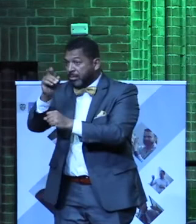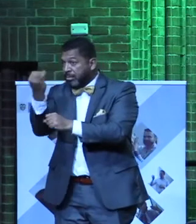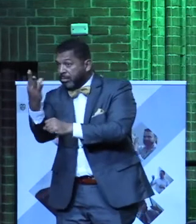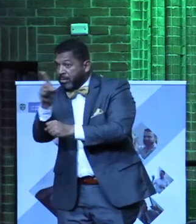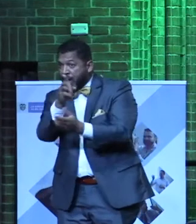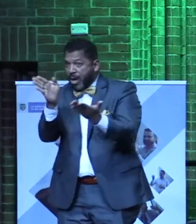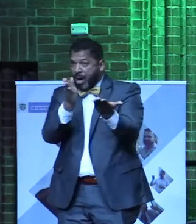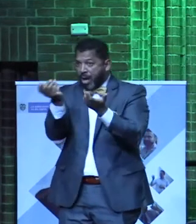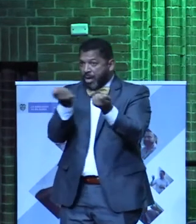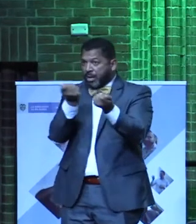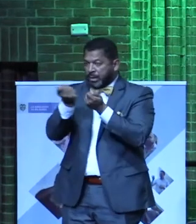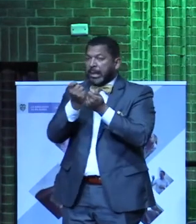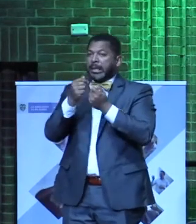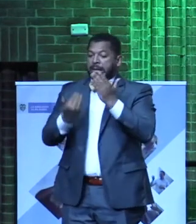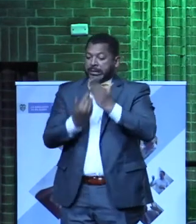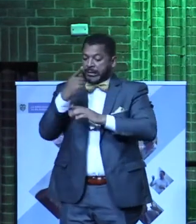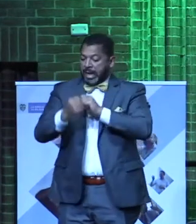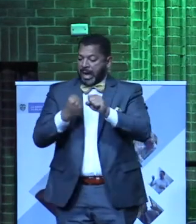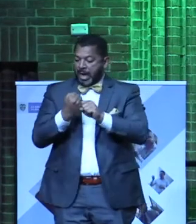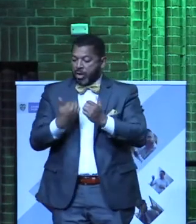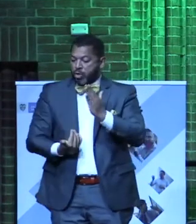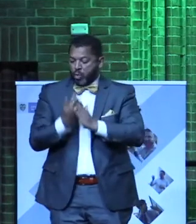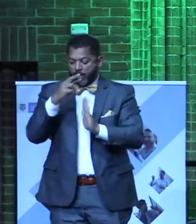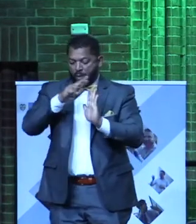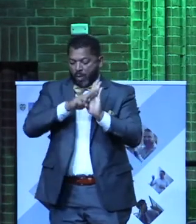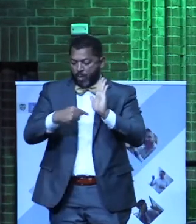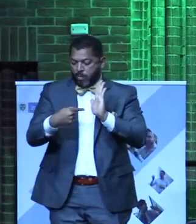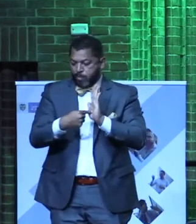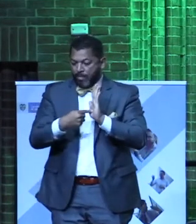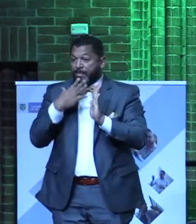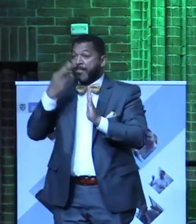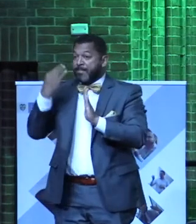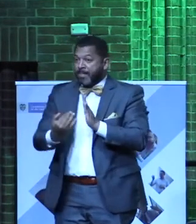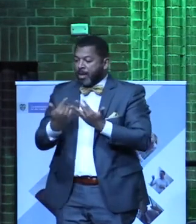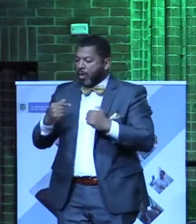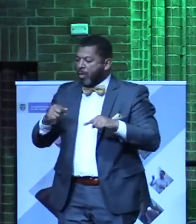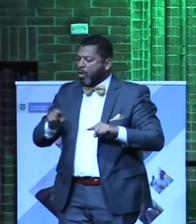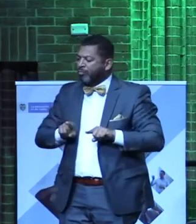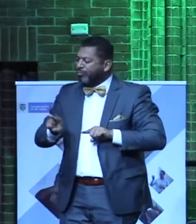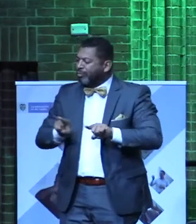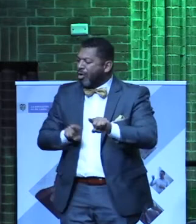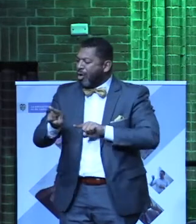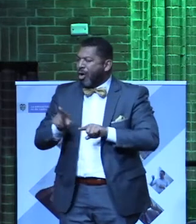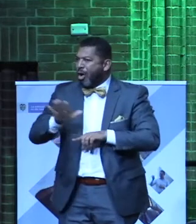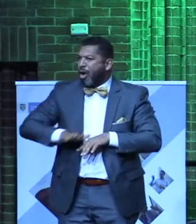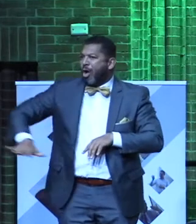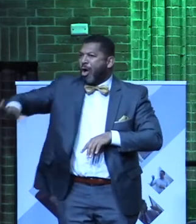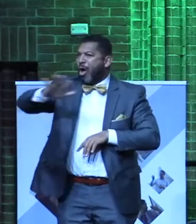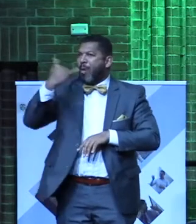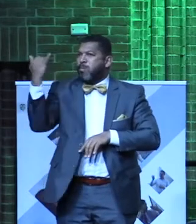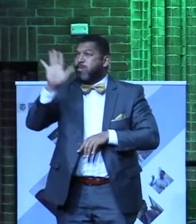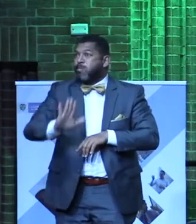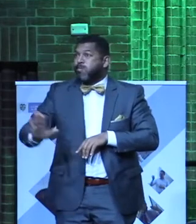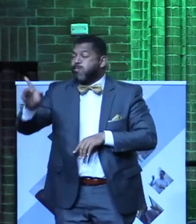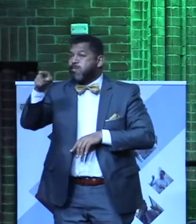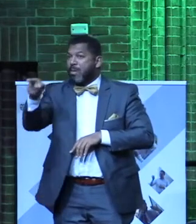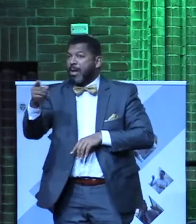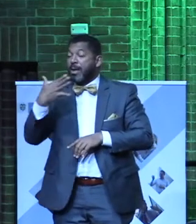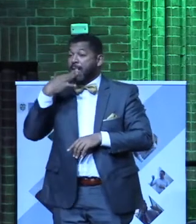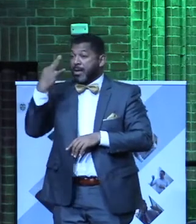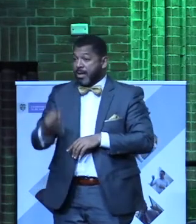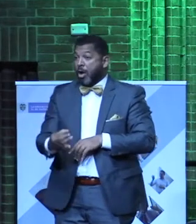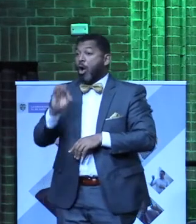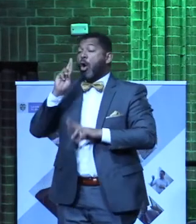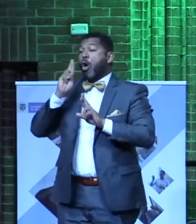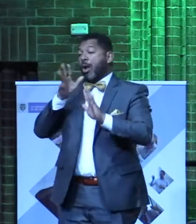que superemos esos parámetros. En verdad, vamos a tener concursos próximamente y esperaríamos, ojalá que este